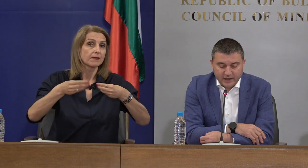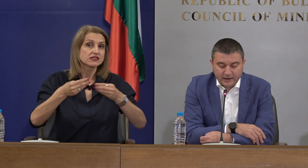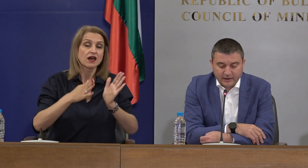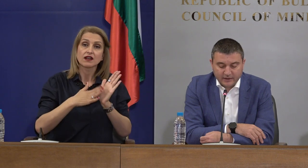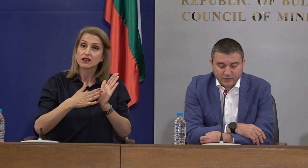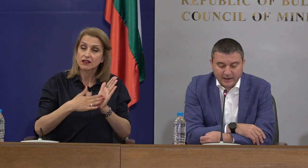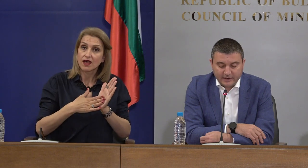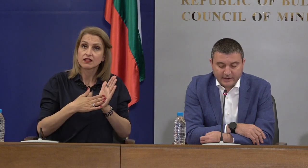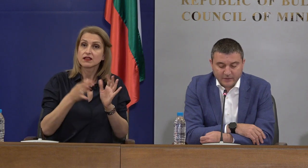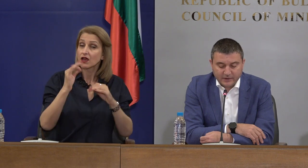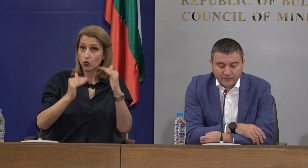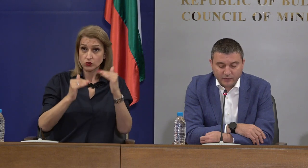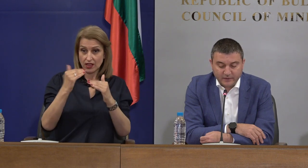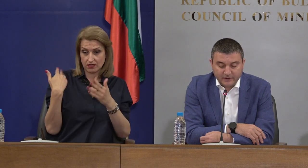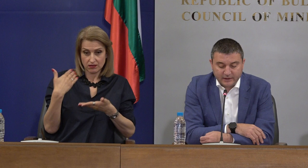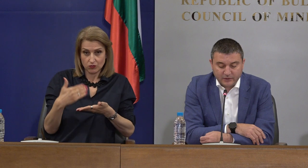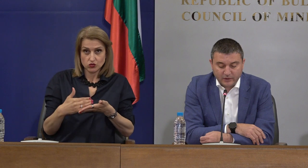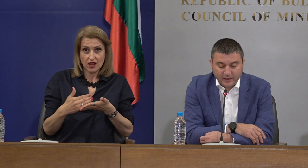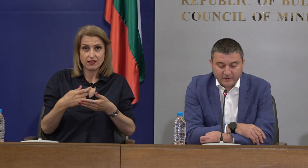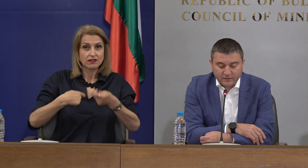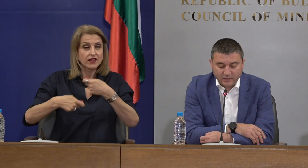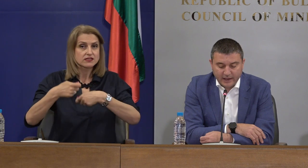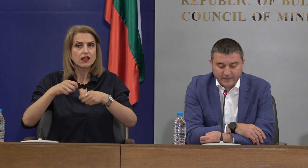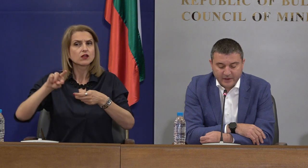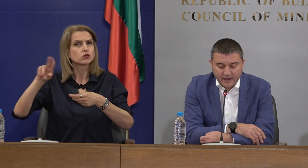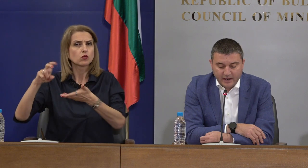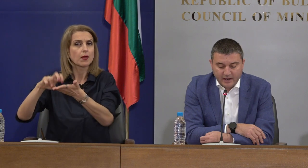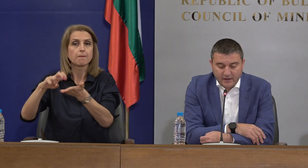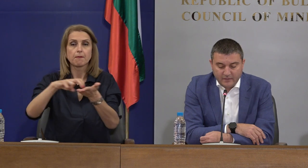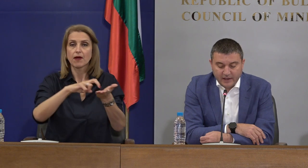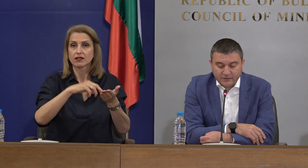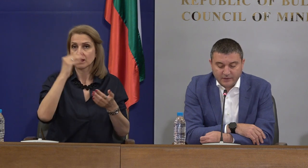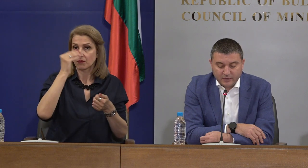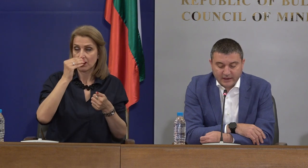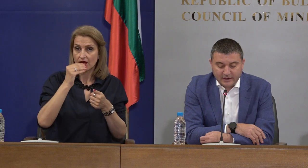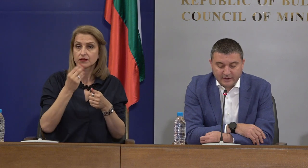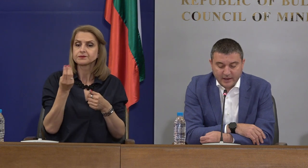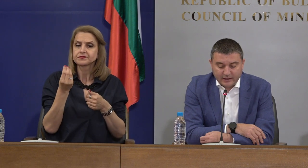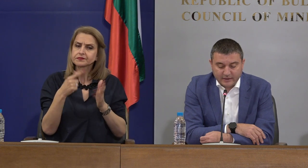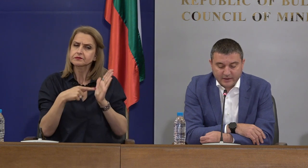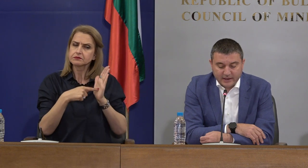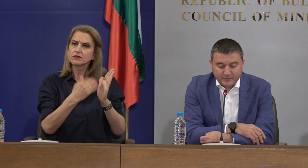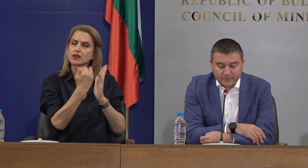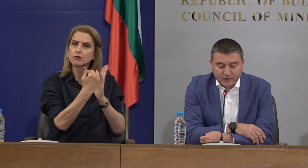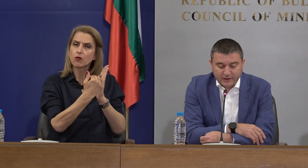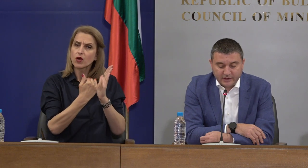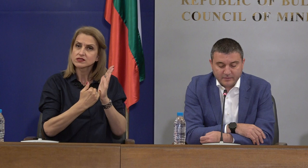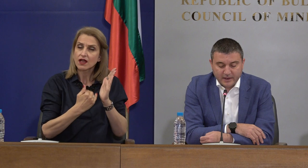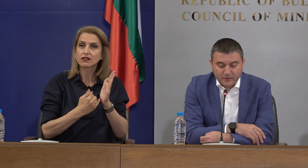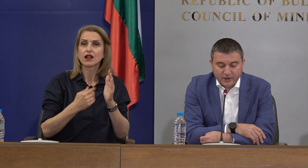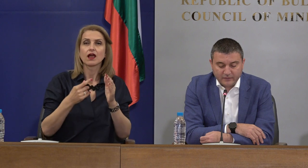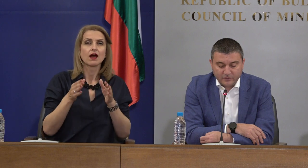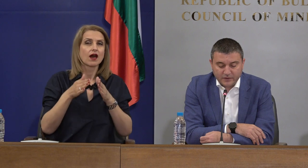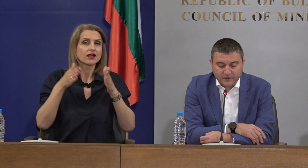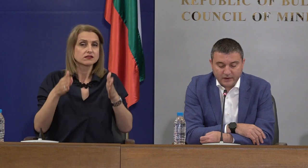и оценки на последните сделки за придобиване на други банки в България. Финансовите показатели на банката, пазарната позиция и